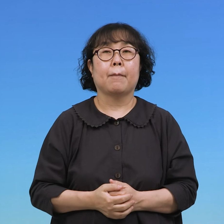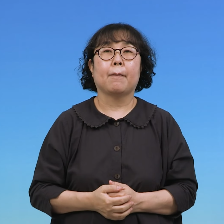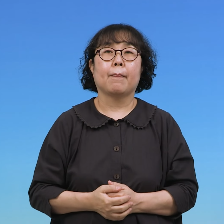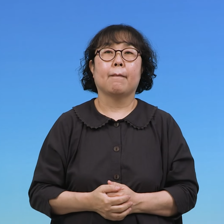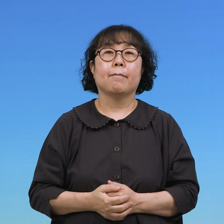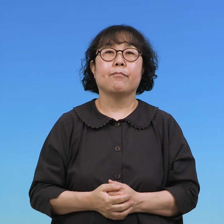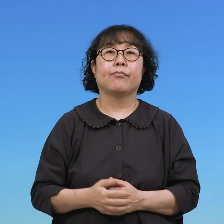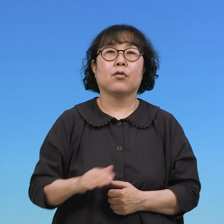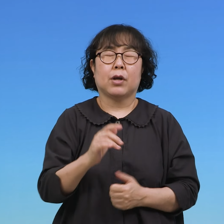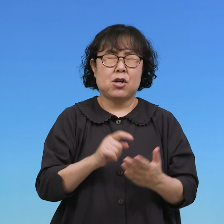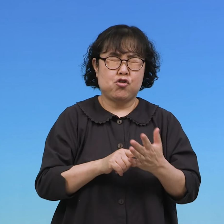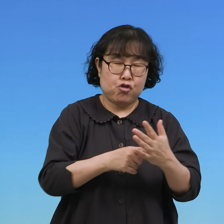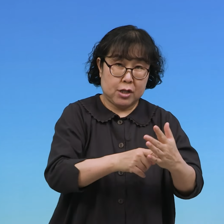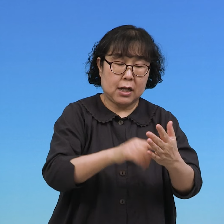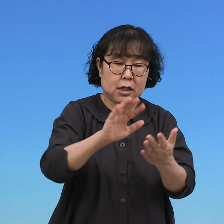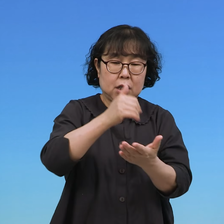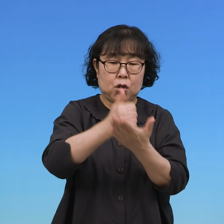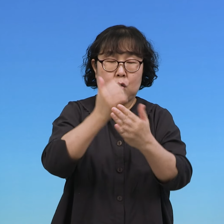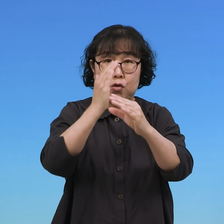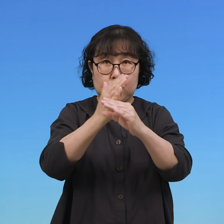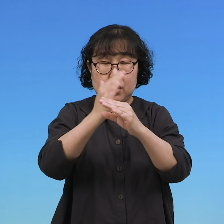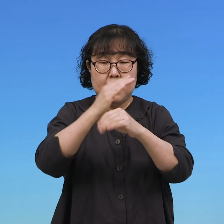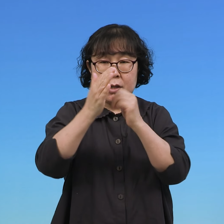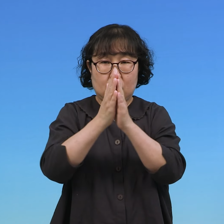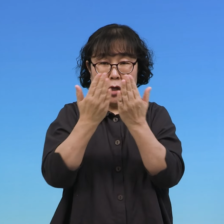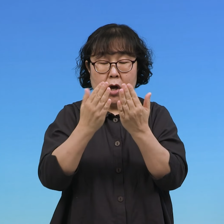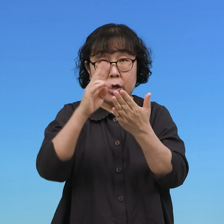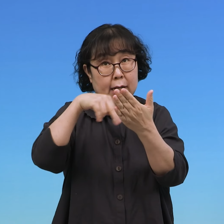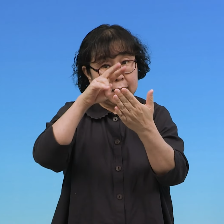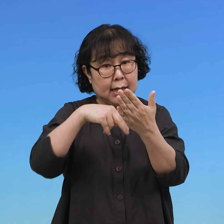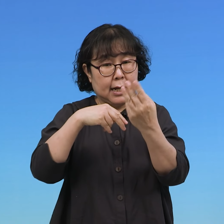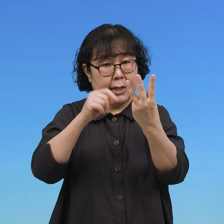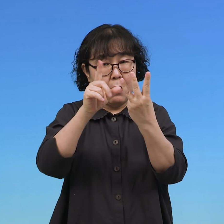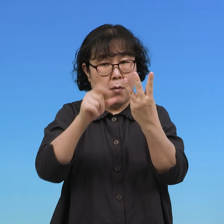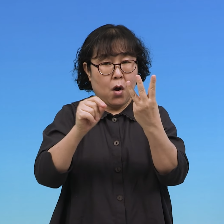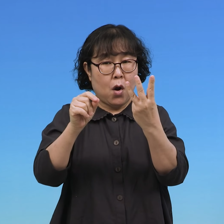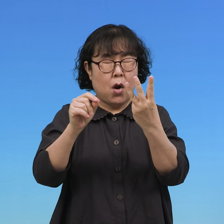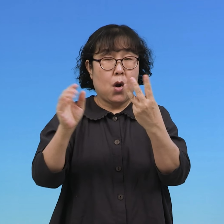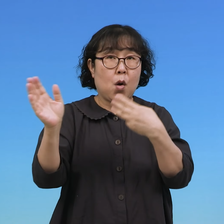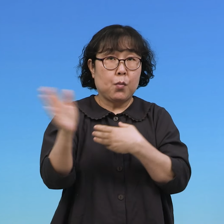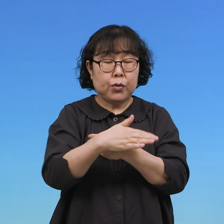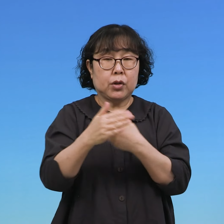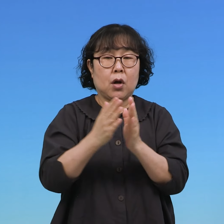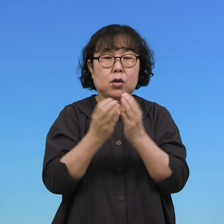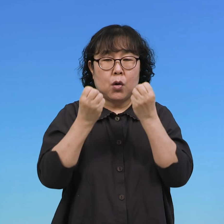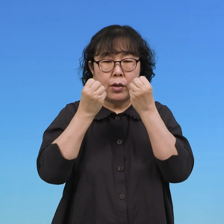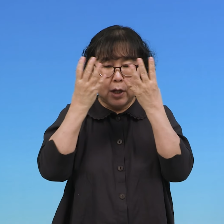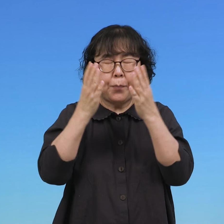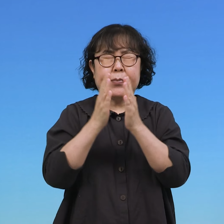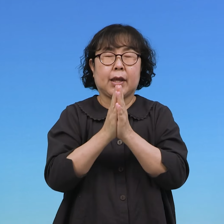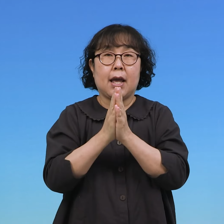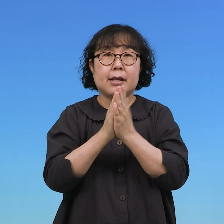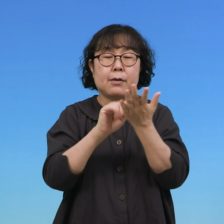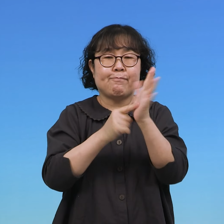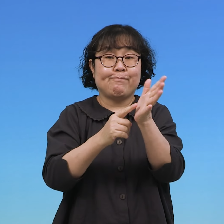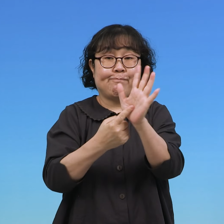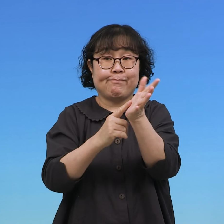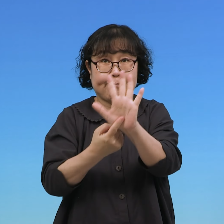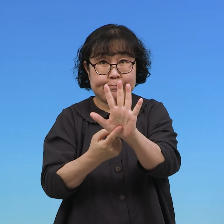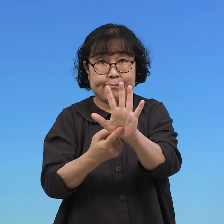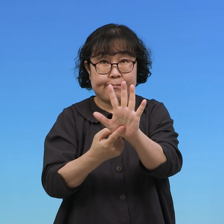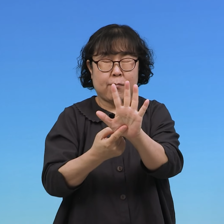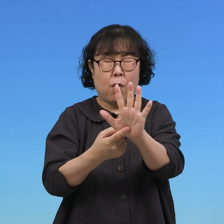우리가 추진하고 있는 그리스도 중심의 성경 읽기, 이제 3월 달부터 또 대대적으로 우리가 캠페인을 벌이고 싶어요.